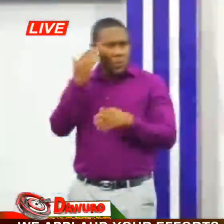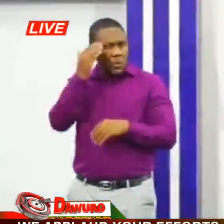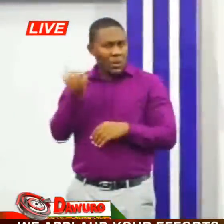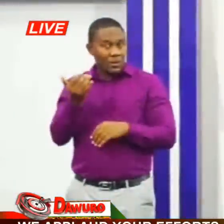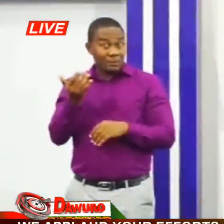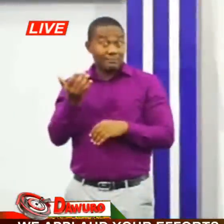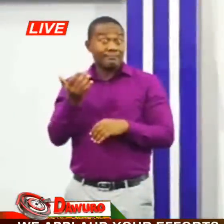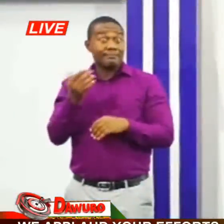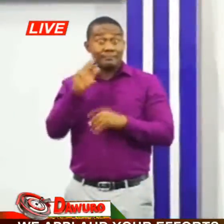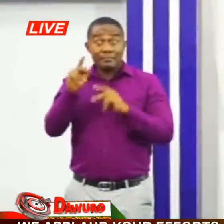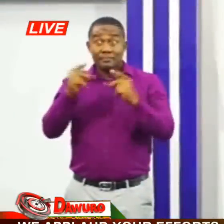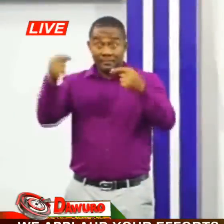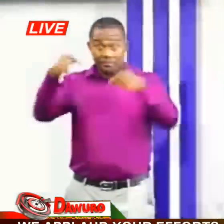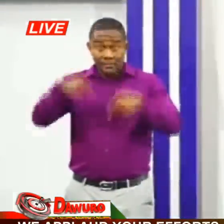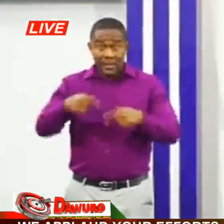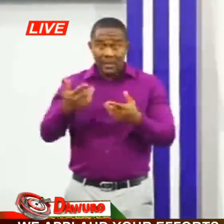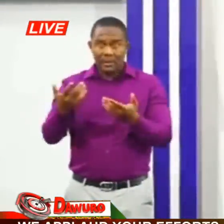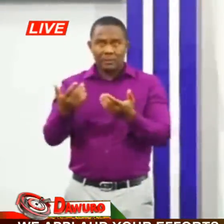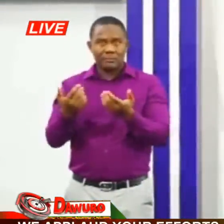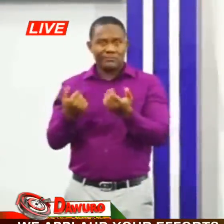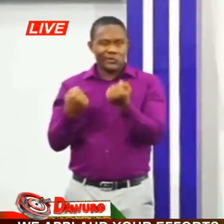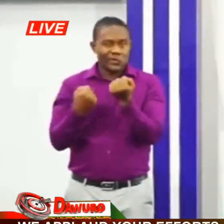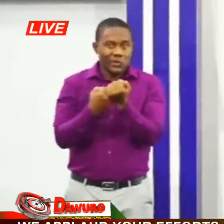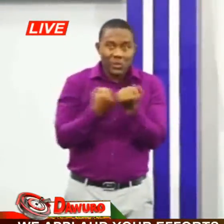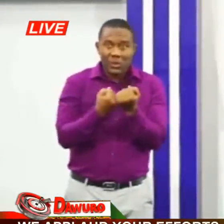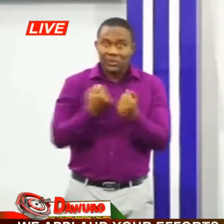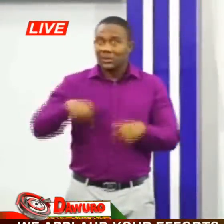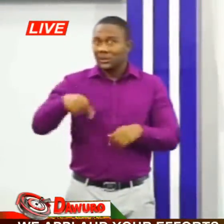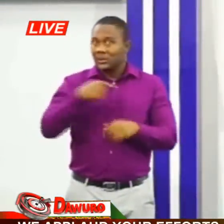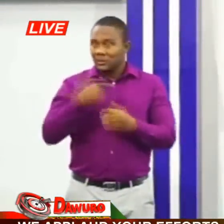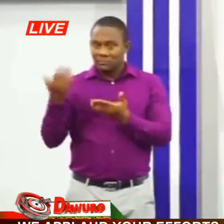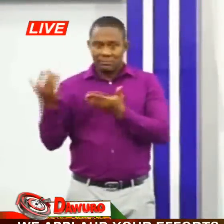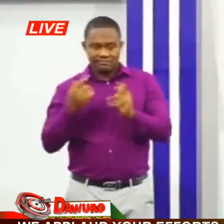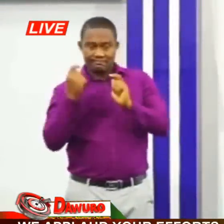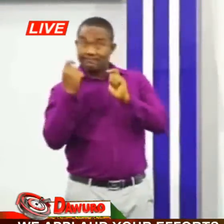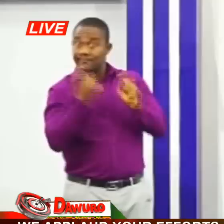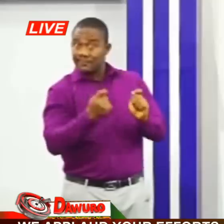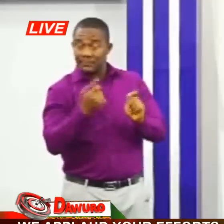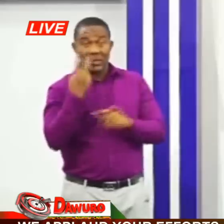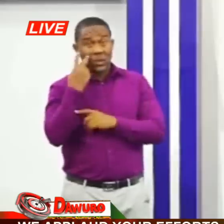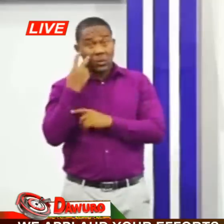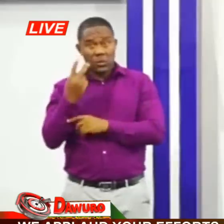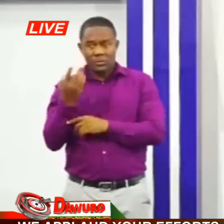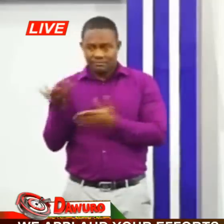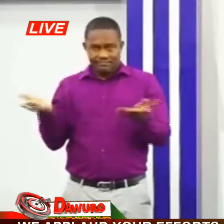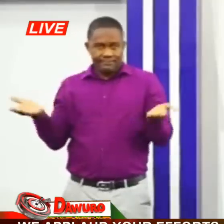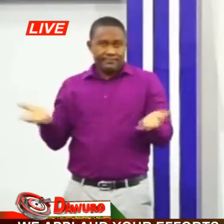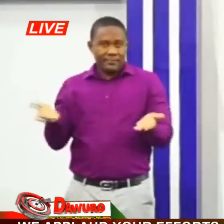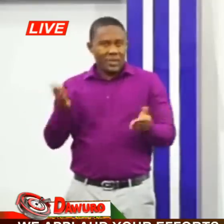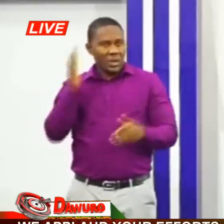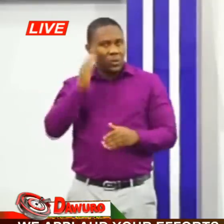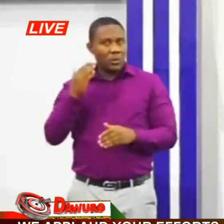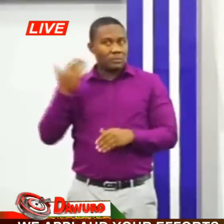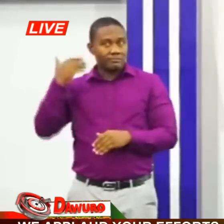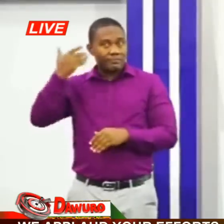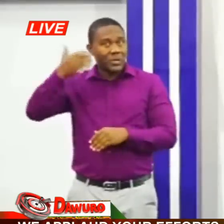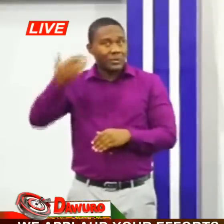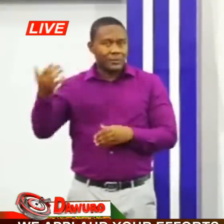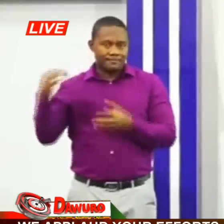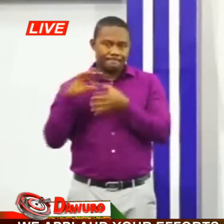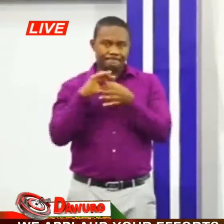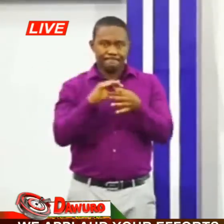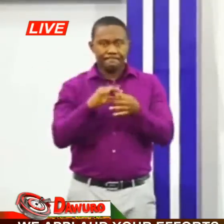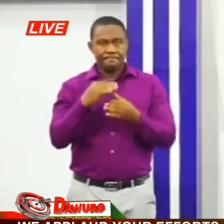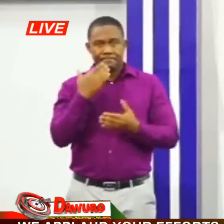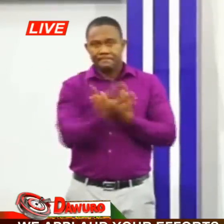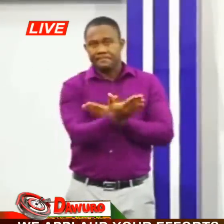so eso obeboa aban ama wonu a enya enuani enie ebra partial lockdown yi ewo ho nti won ho ehiahia wo